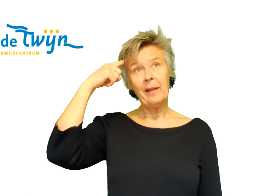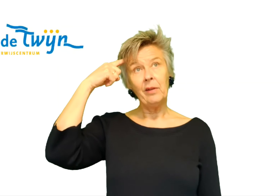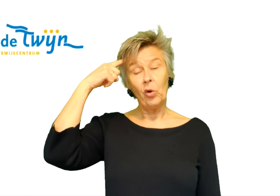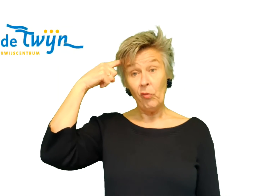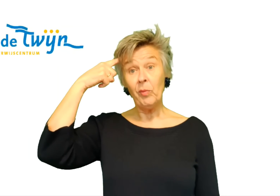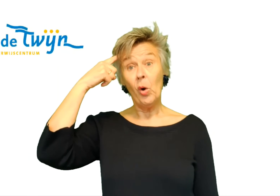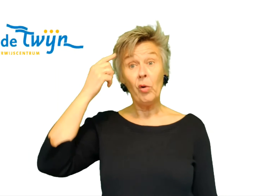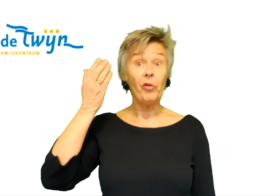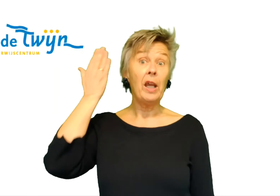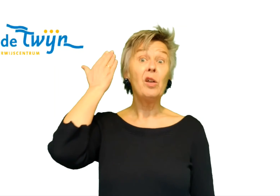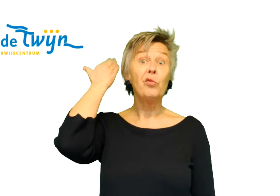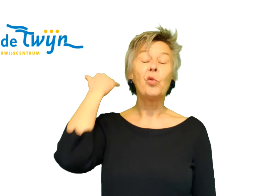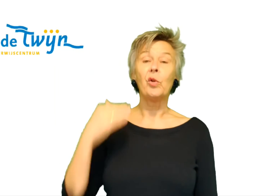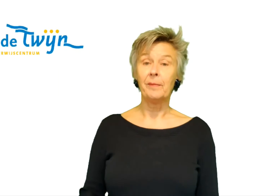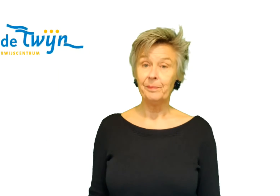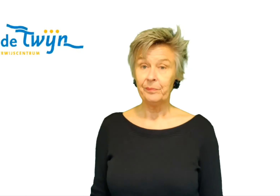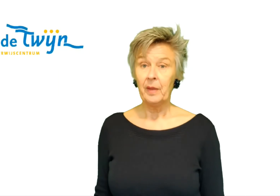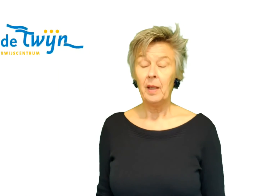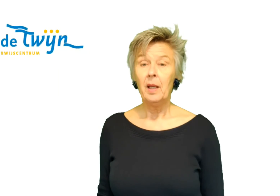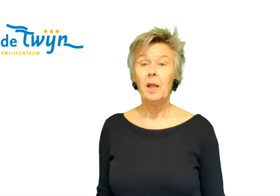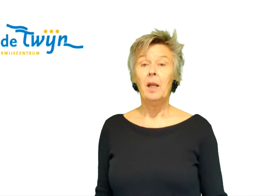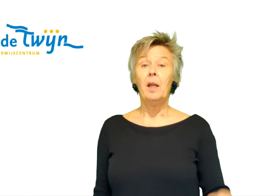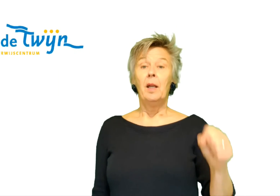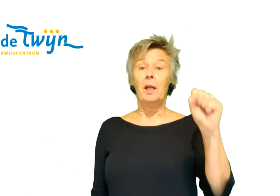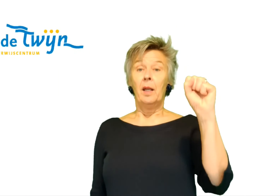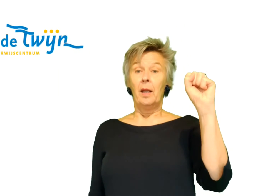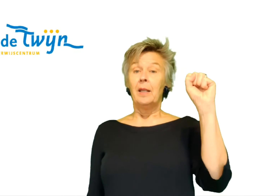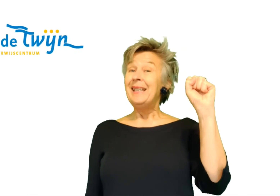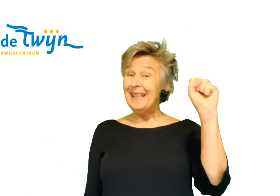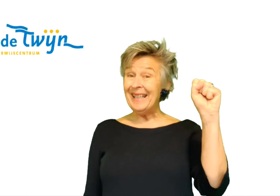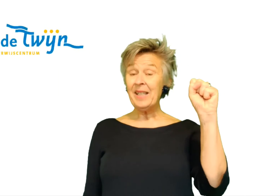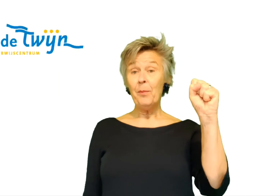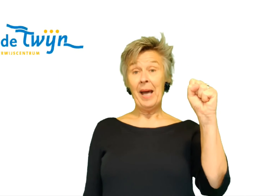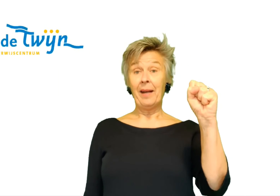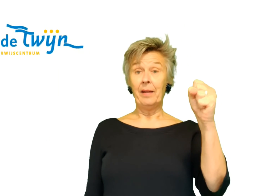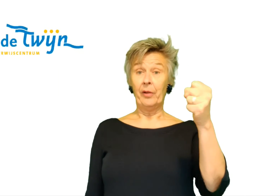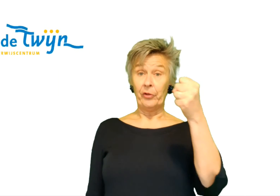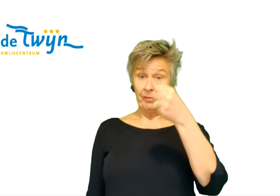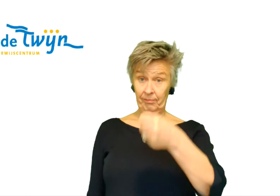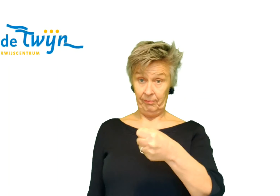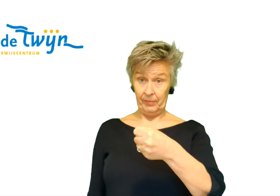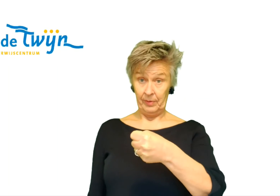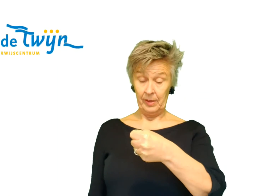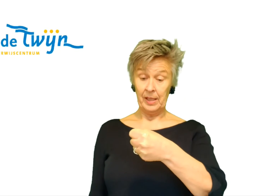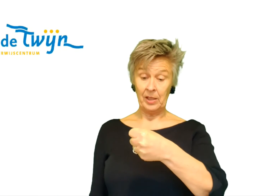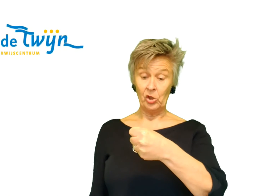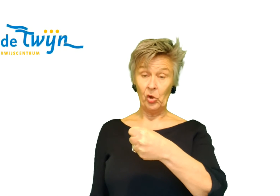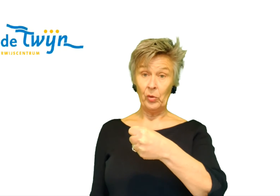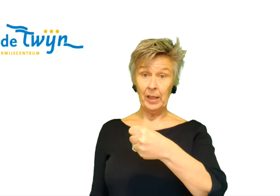de koffiemolen van heel vroeger. Je niet gebarende hand zet je zo neer.